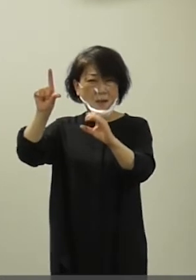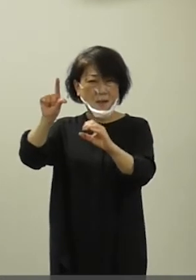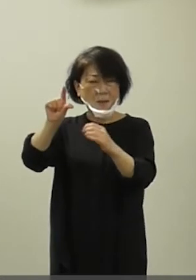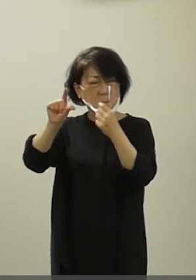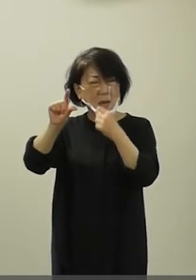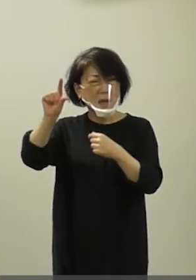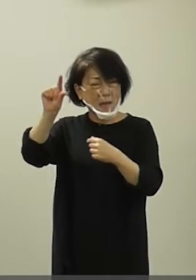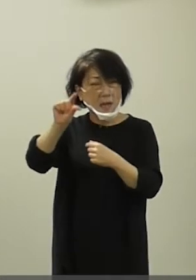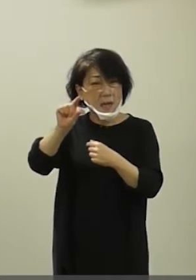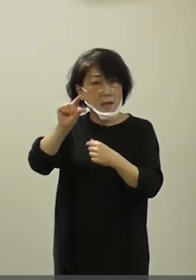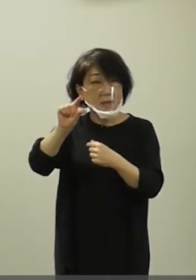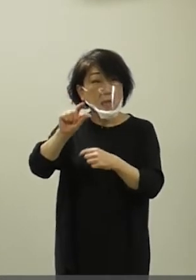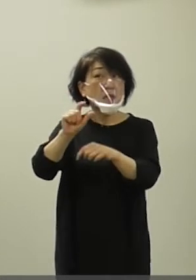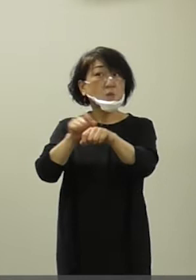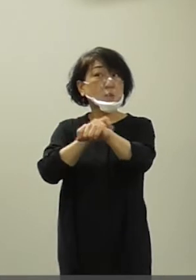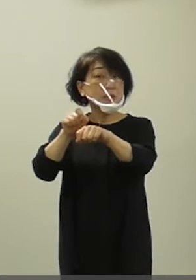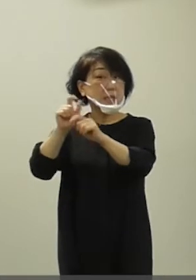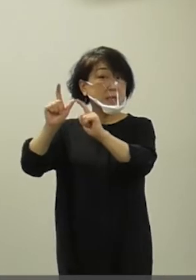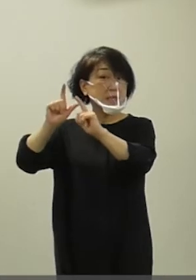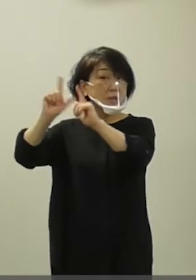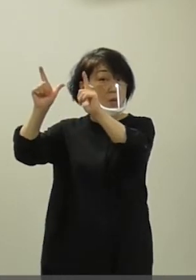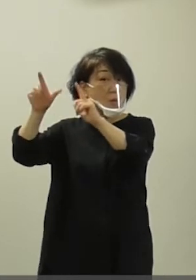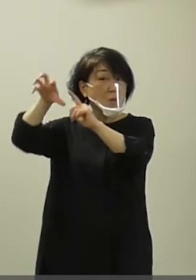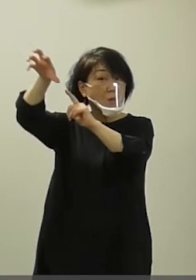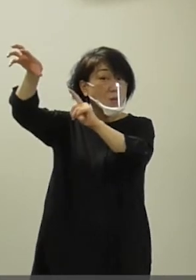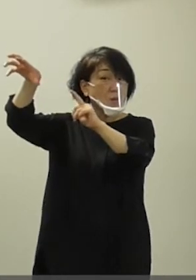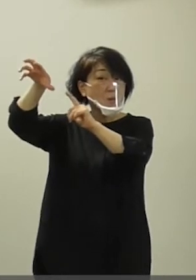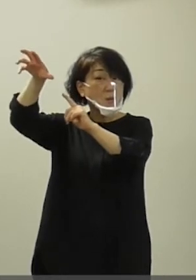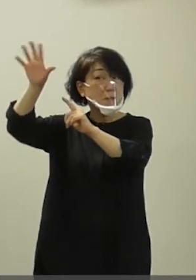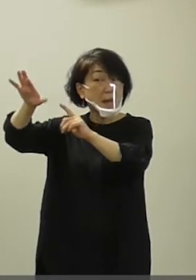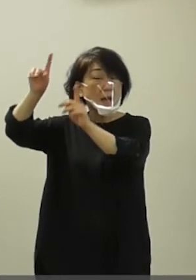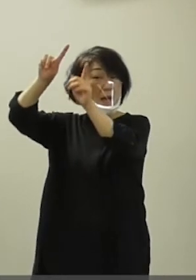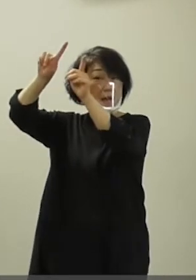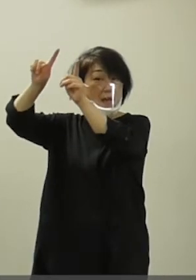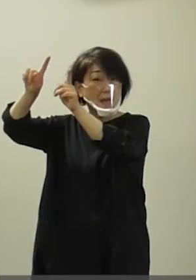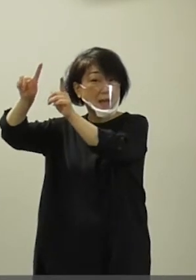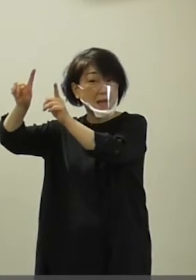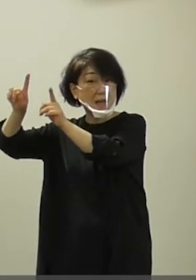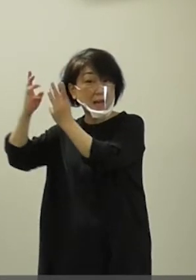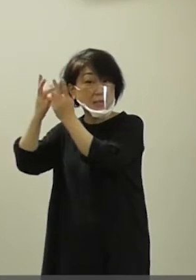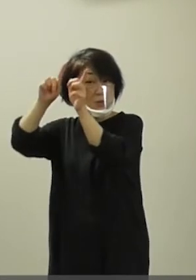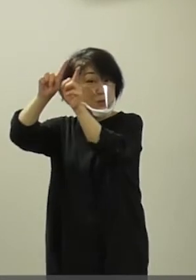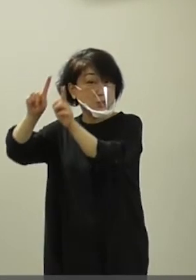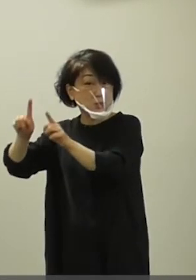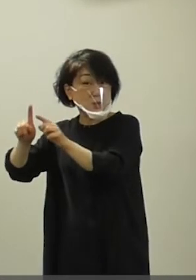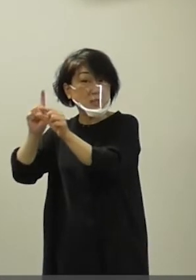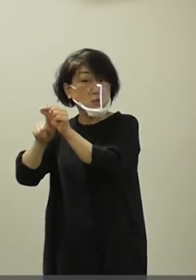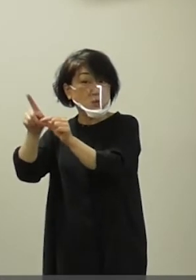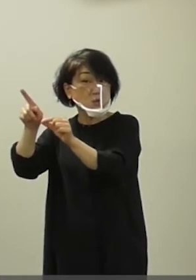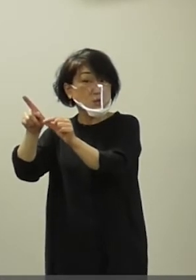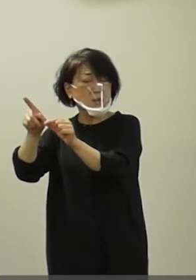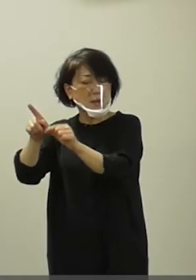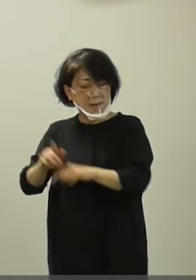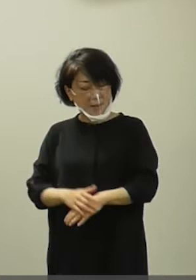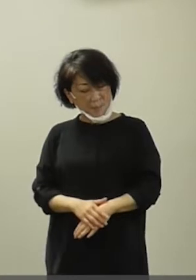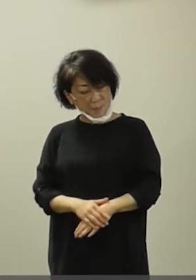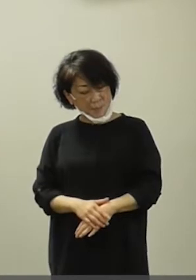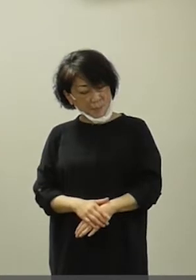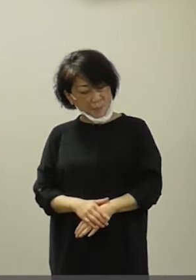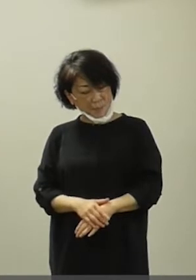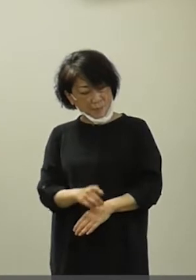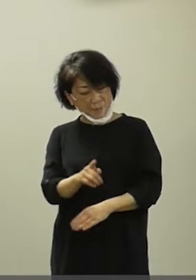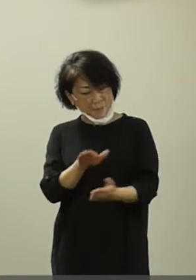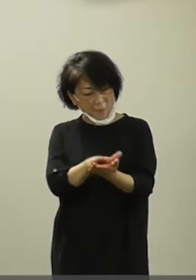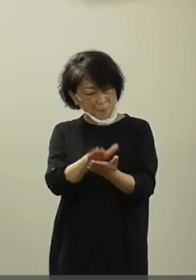特にあの首都圏全国的に甲府減少傾向が見られる中あえて声